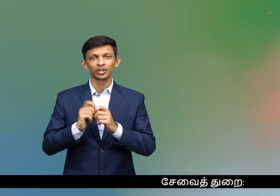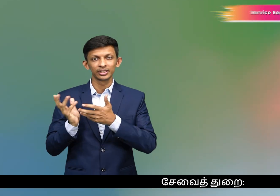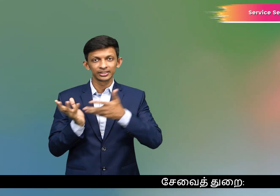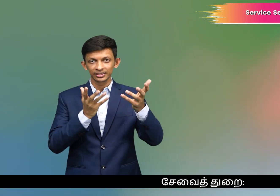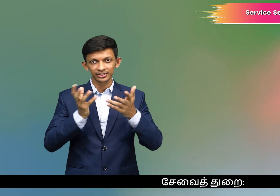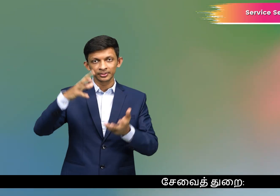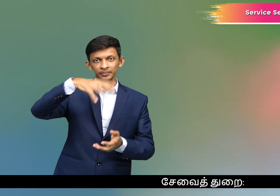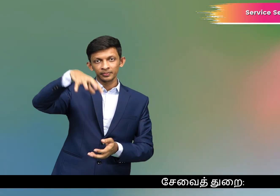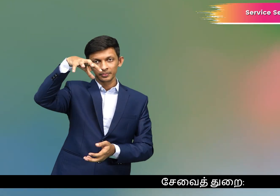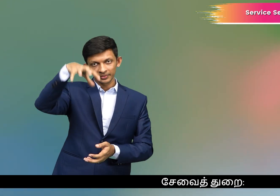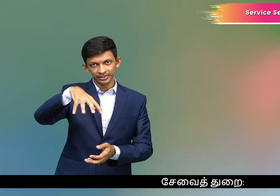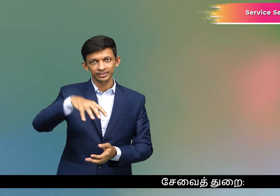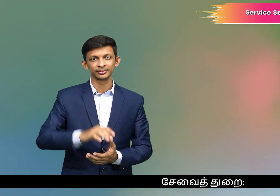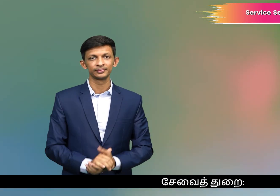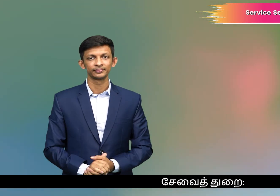சேவைத்துறை